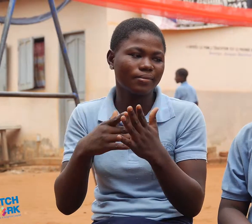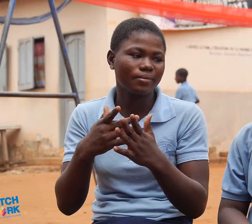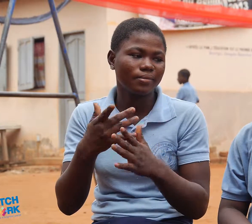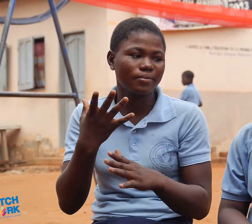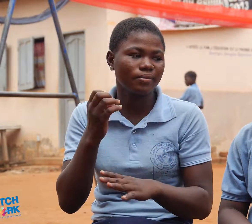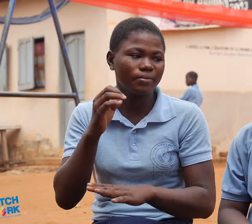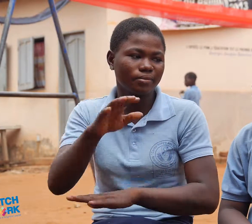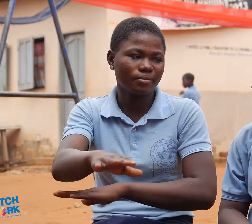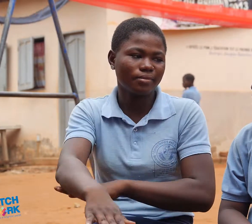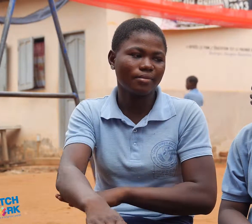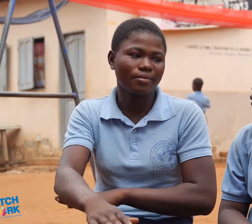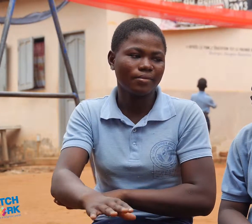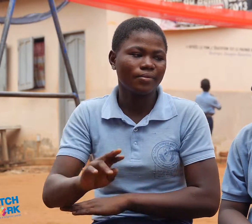après les études du soir.